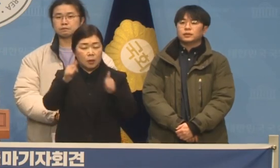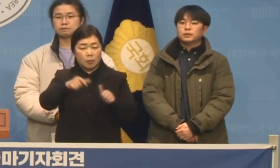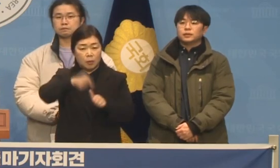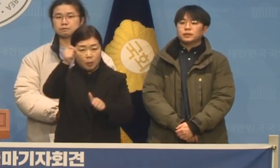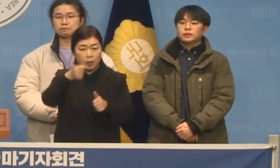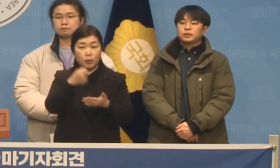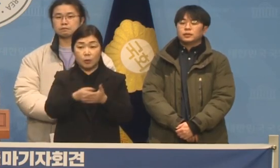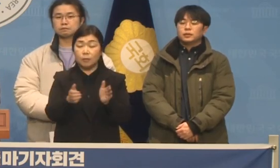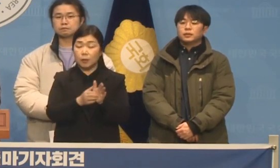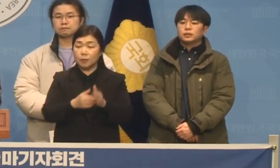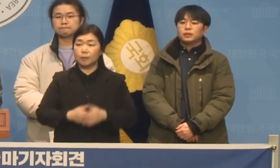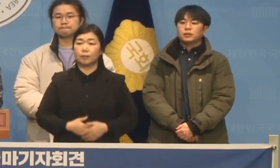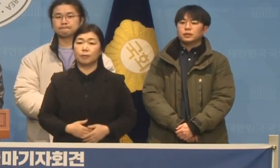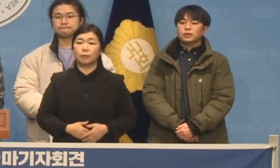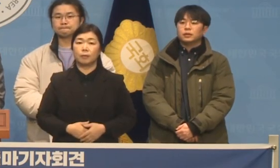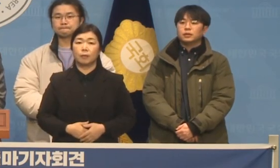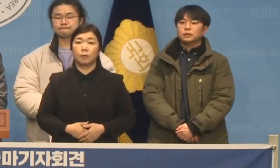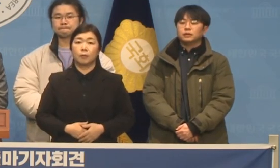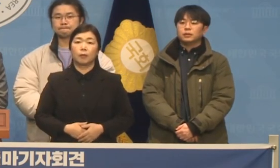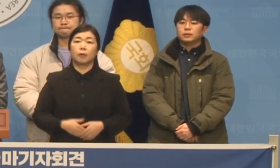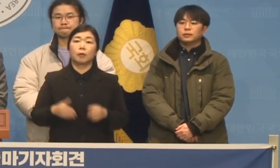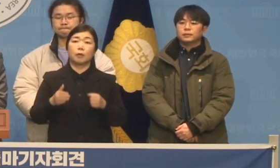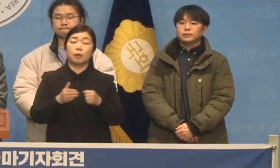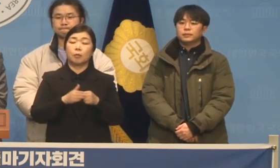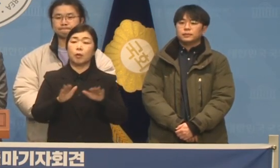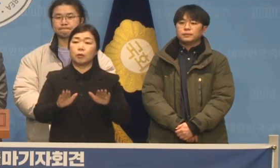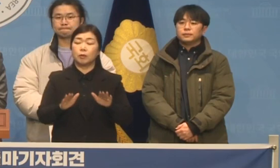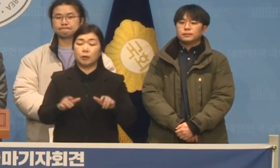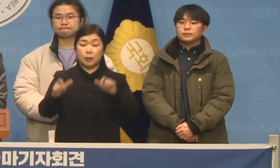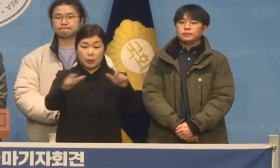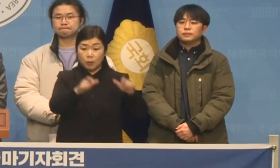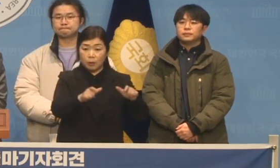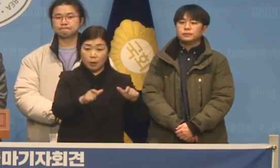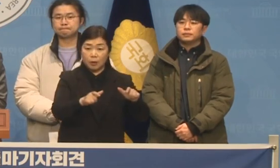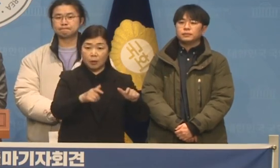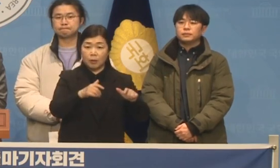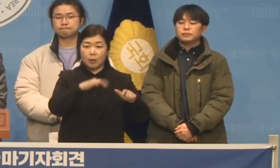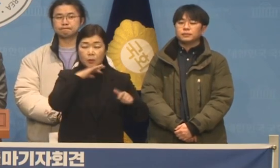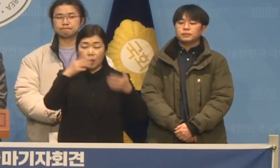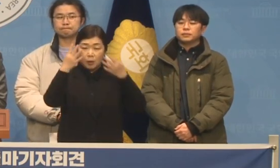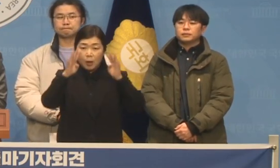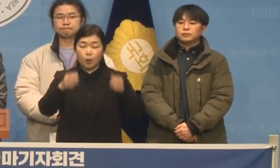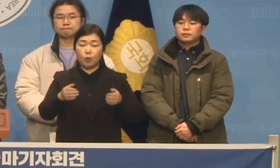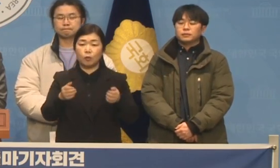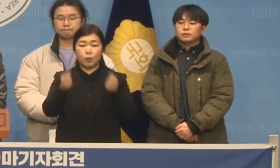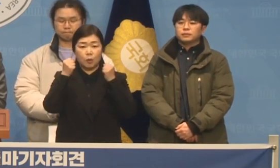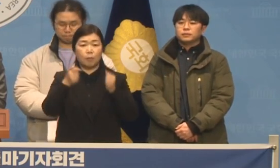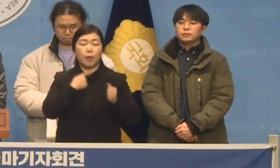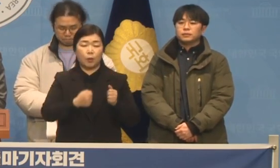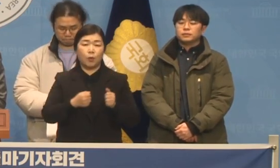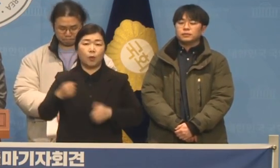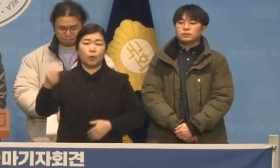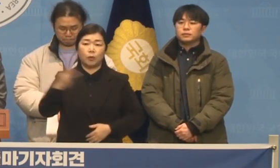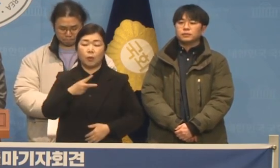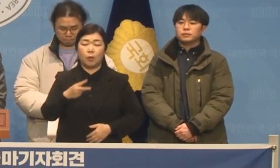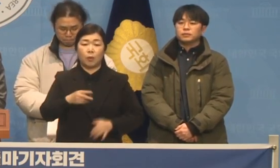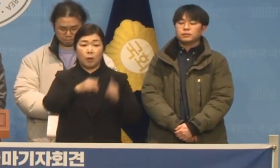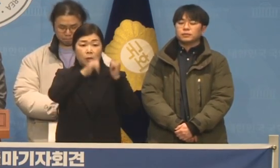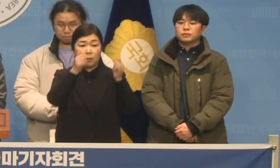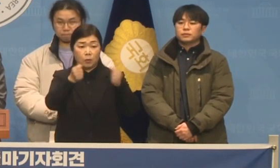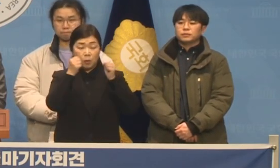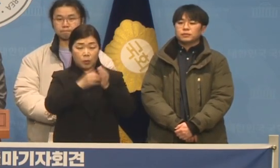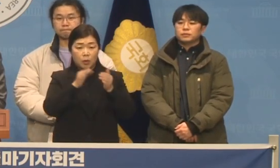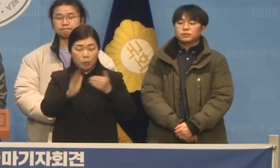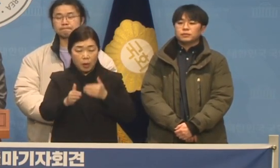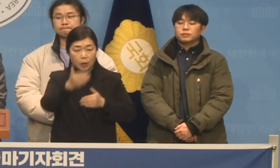결정한 바 있습니다. 이에 그 지역 연세대 출신이고 또 사회에 나와서도